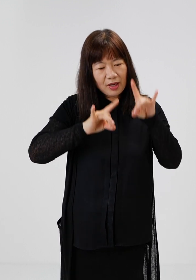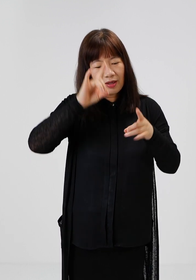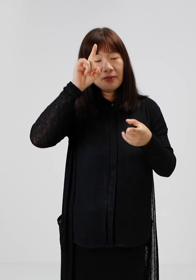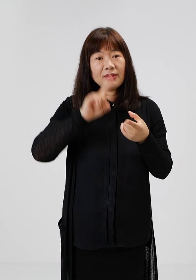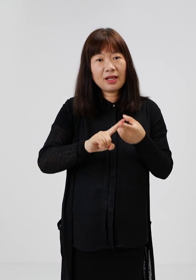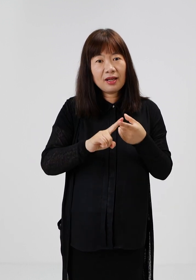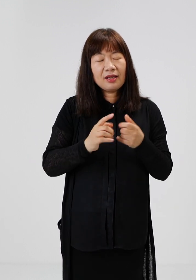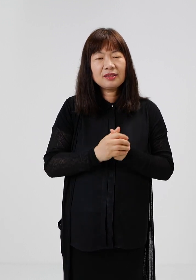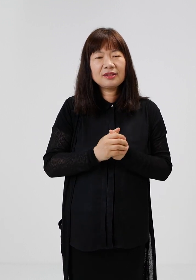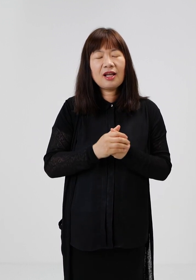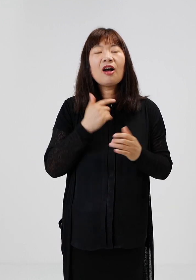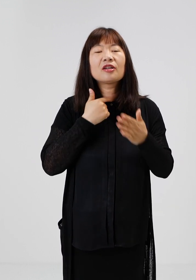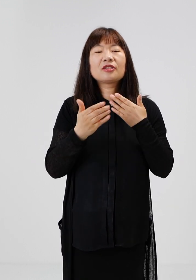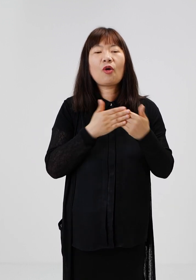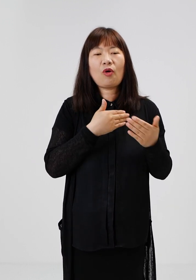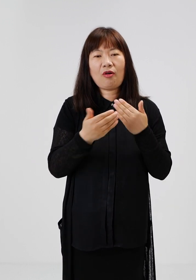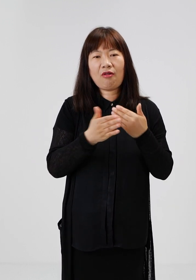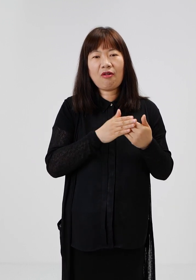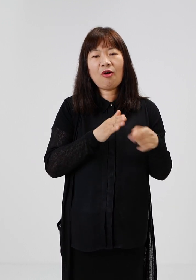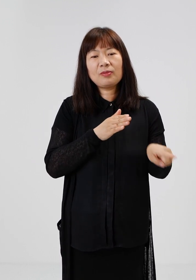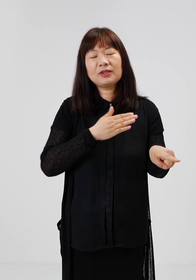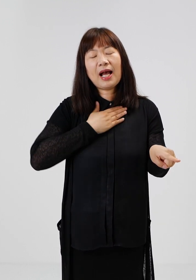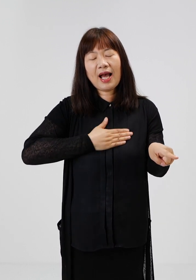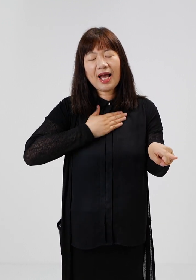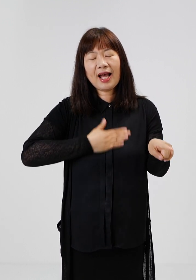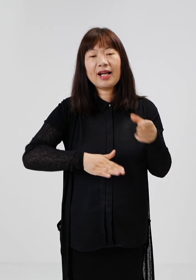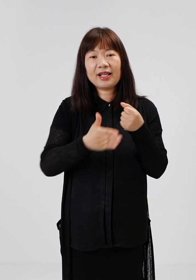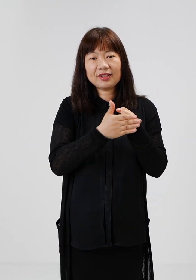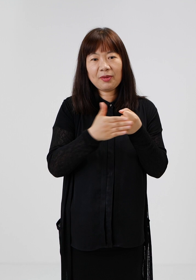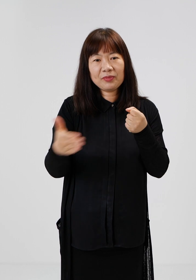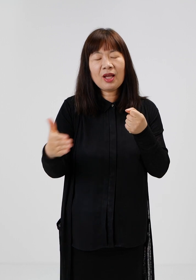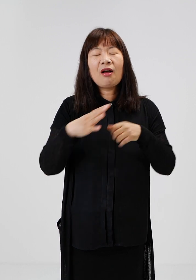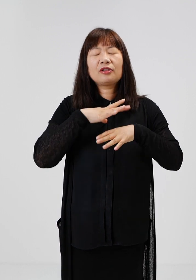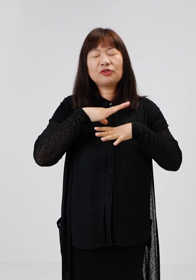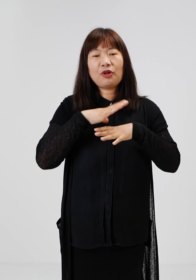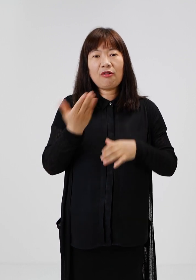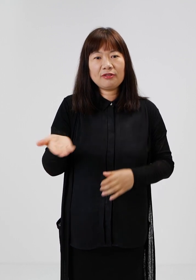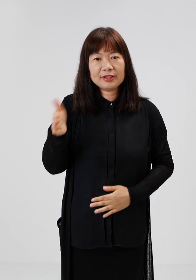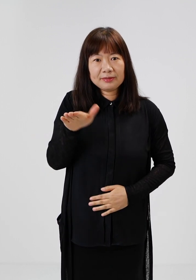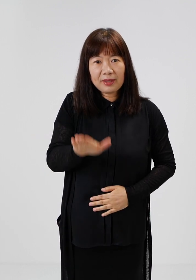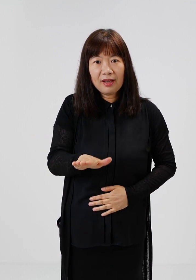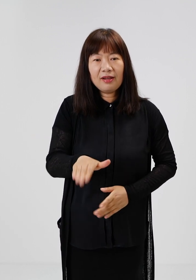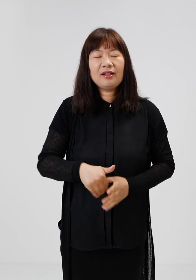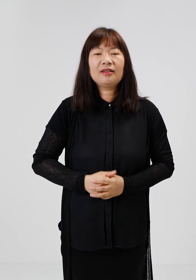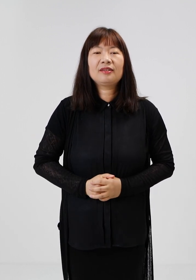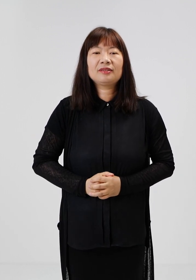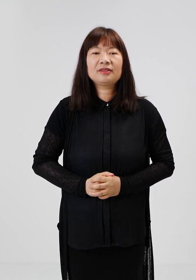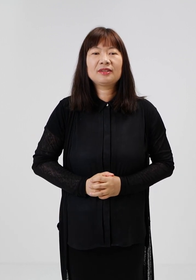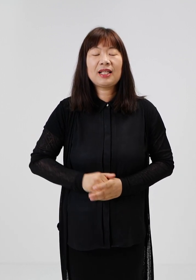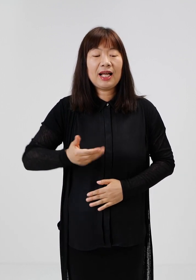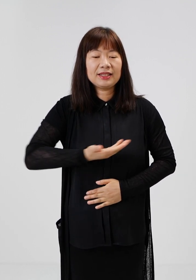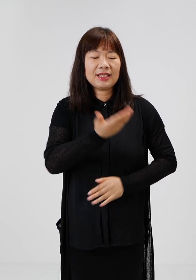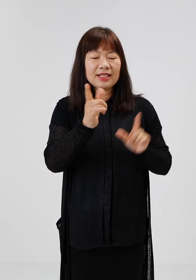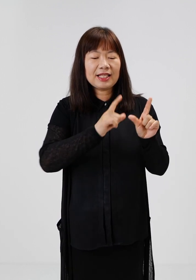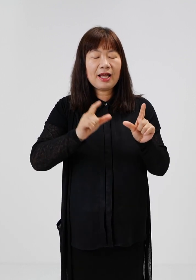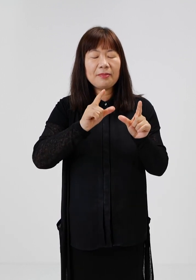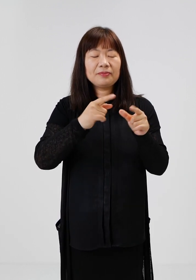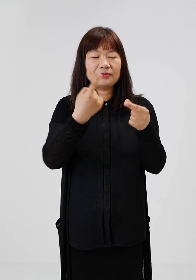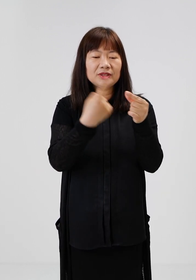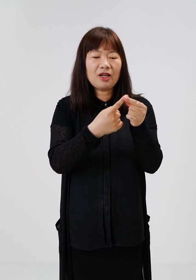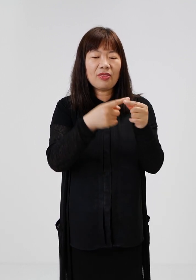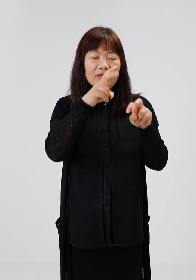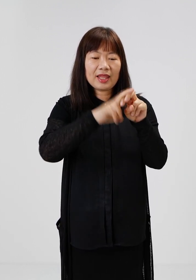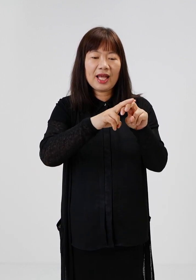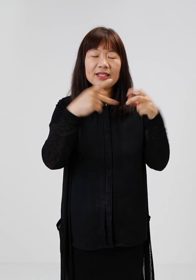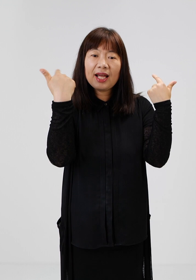대해서 겪었는가 그걸 알기 때문에 두려웠지만 그들의 삶의 첫 자리에